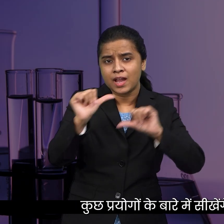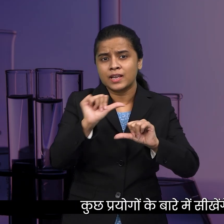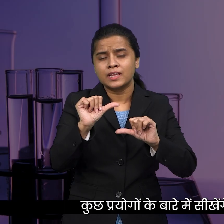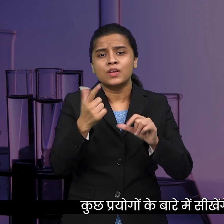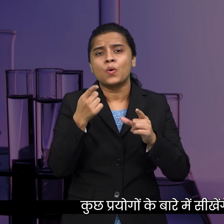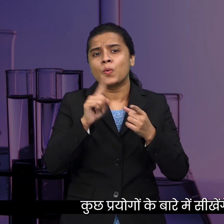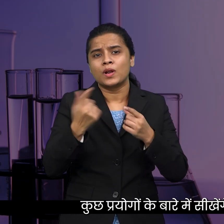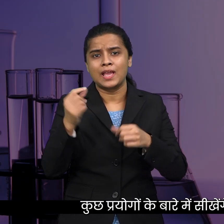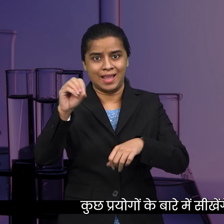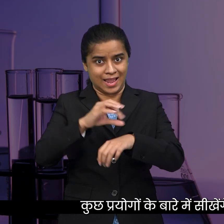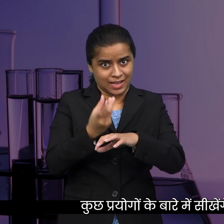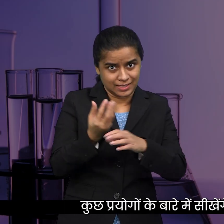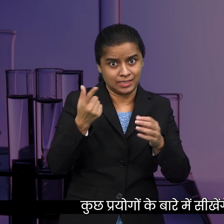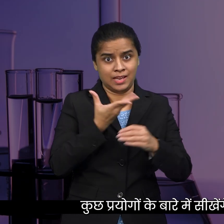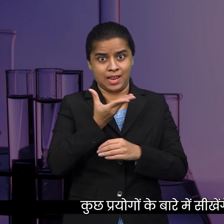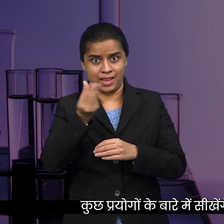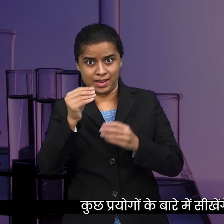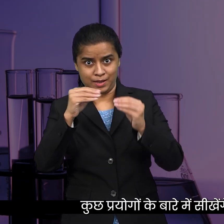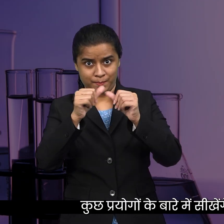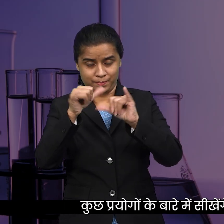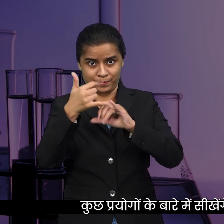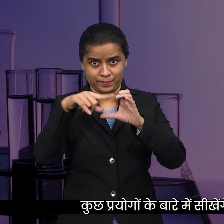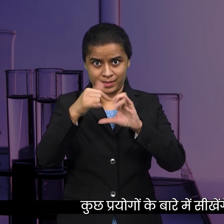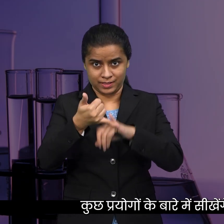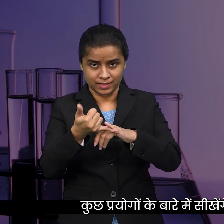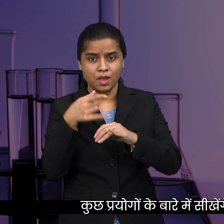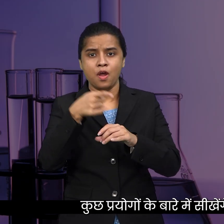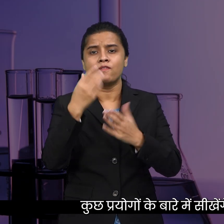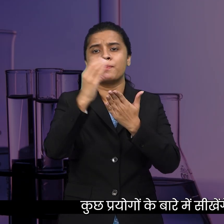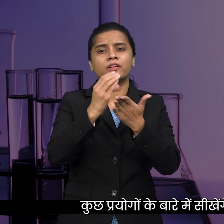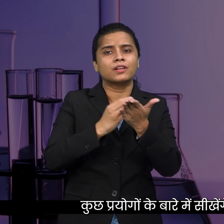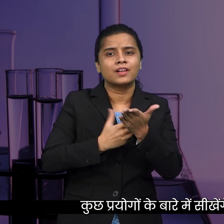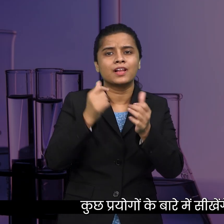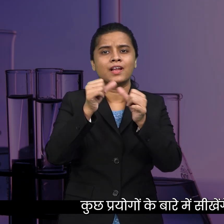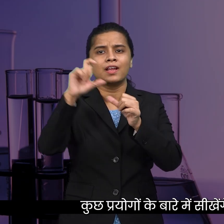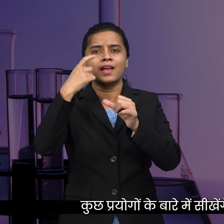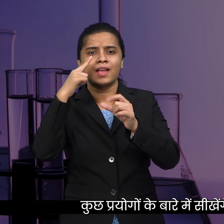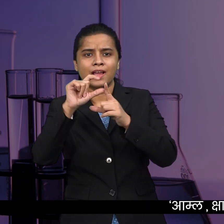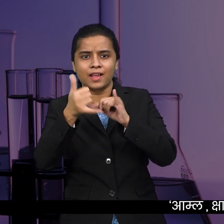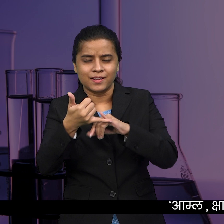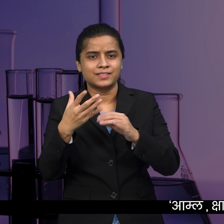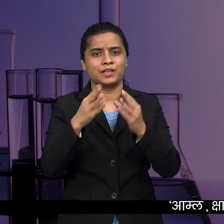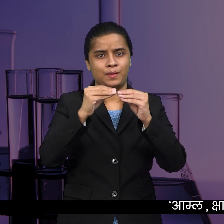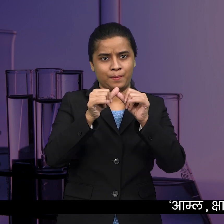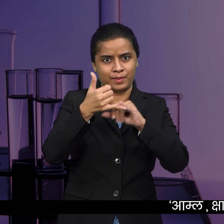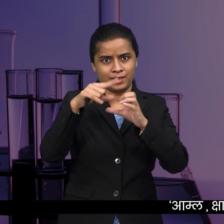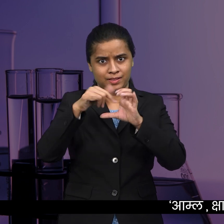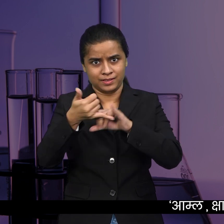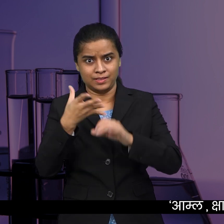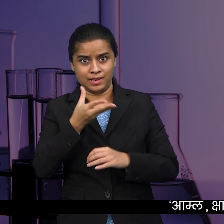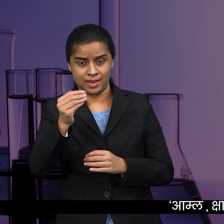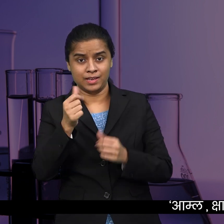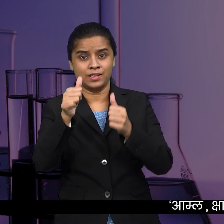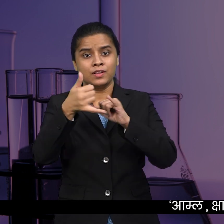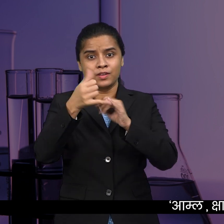कुछ प्रयोगों के बारे में सीखेंगे। 7वीं कक्षा के सामान्य विज्ञान के आम्ल, क्षार